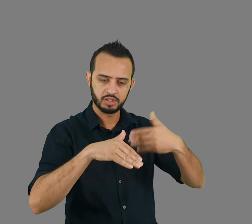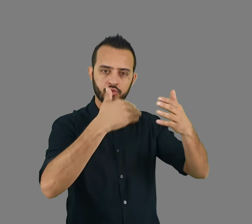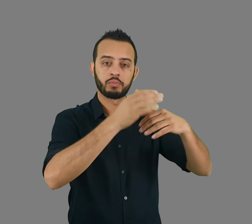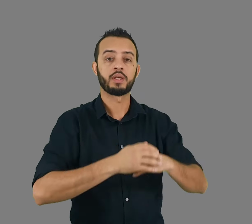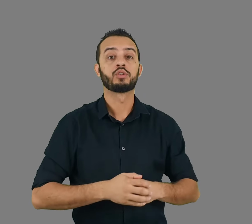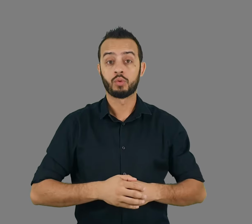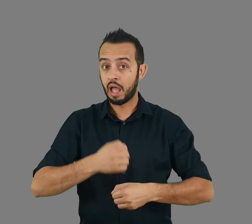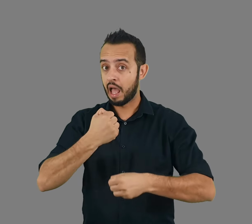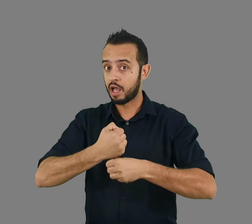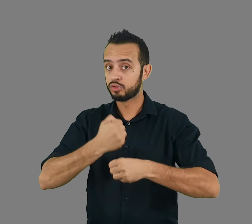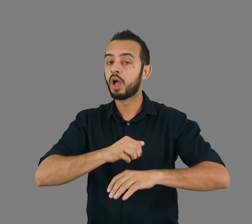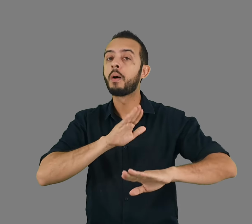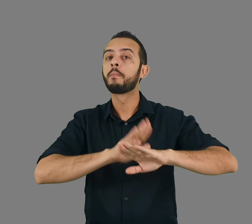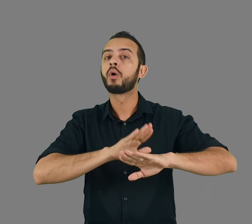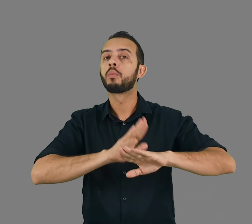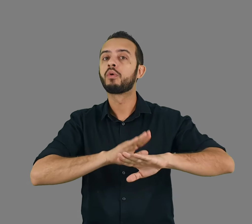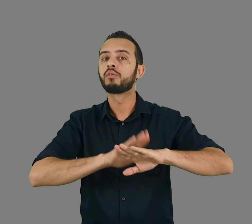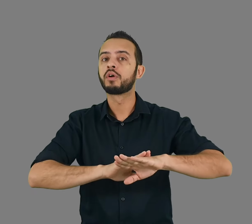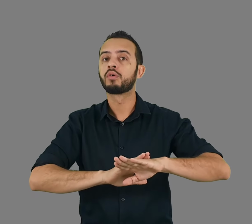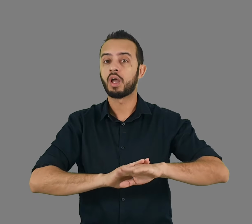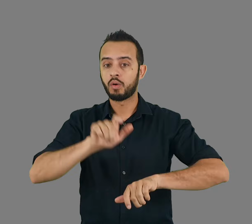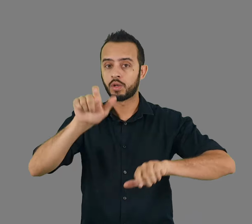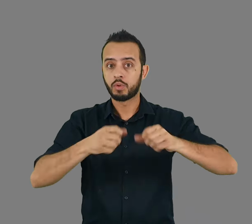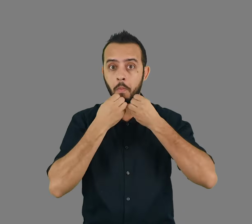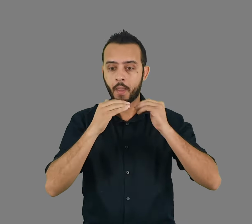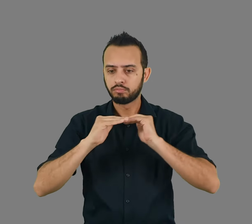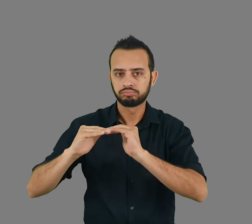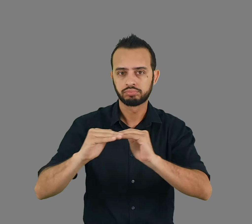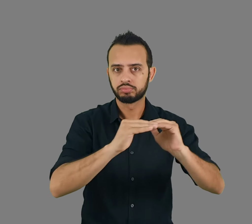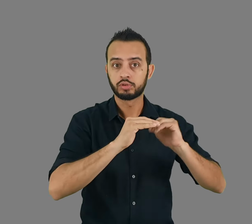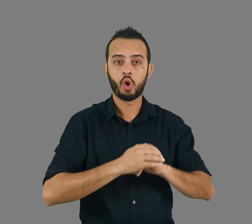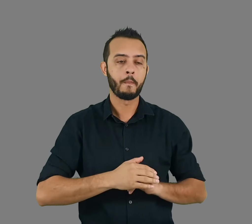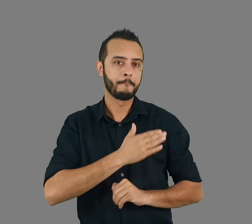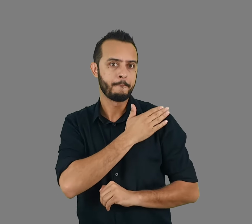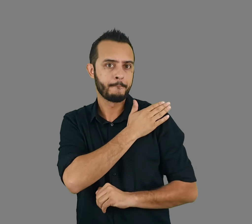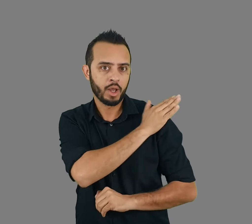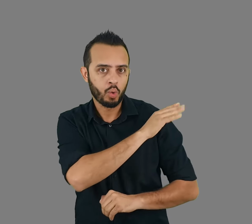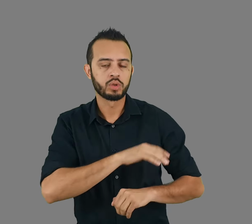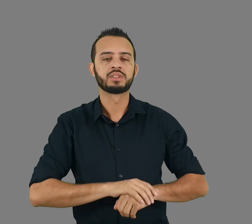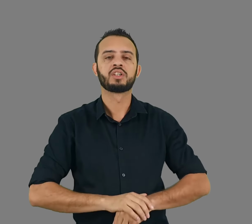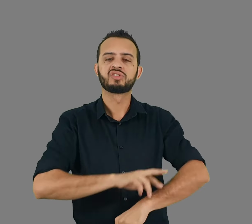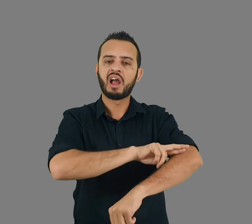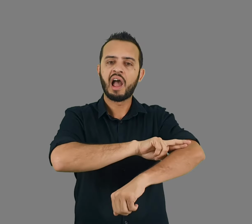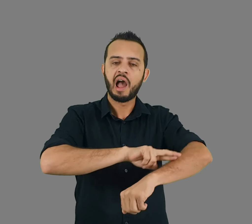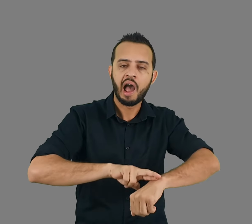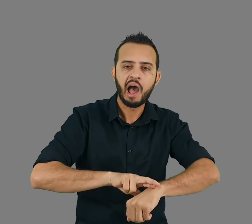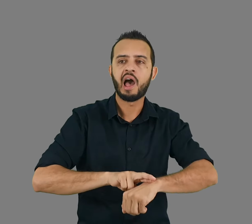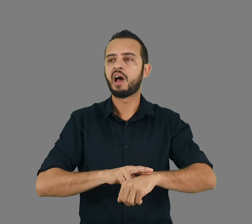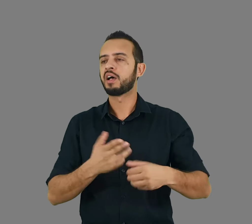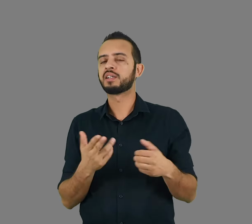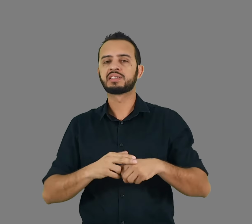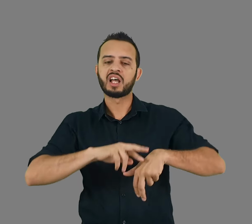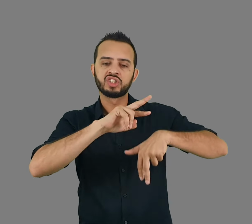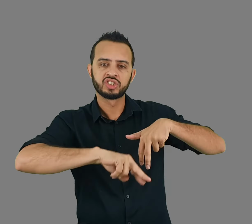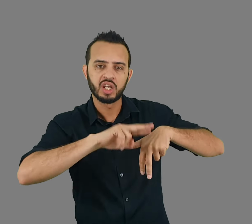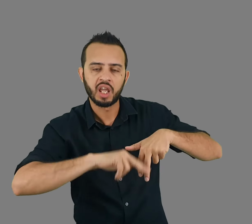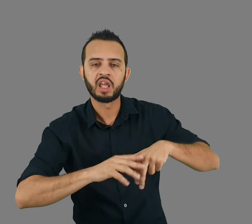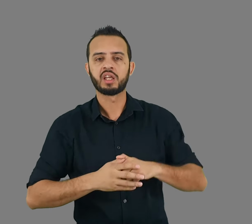Asucamp promoverá o bem de todos, sem preconceito de origem, raça, sexo, orientação sexual,